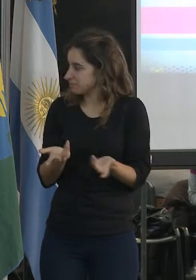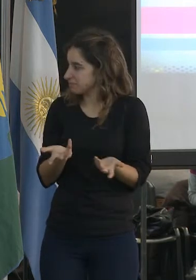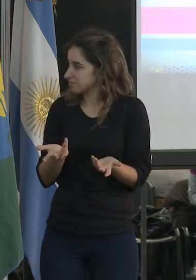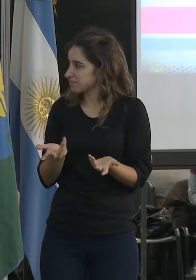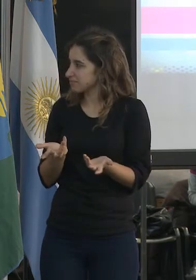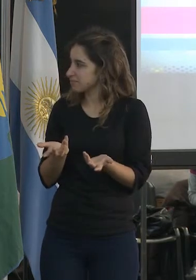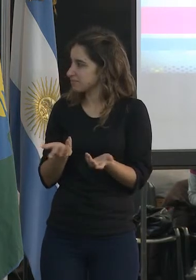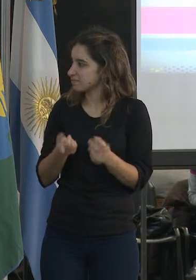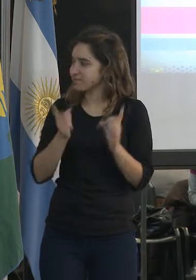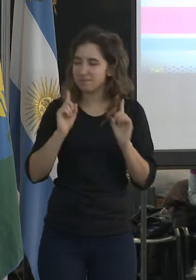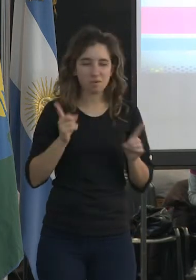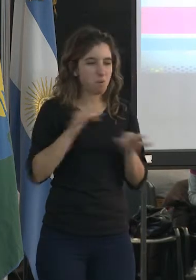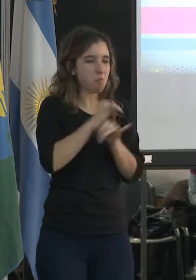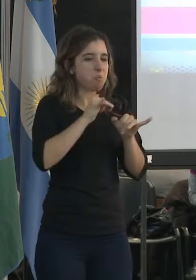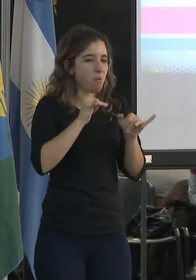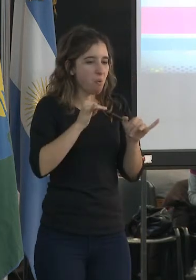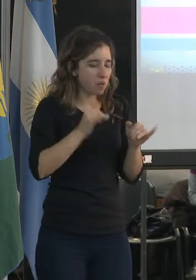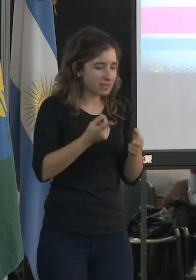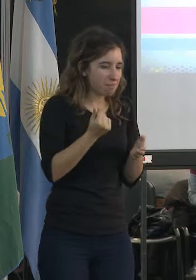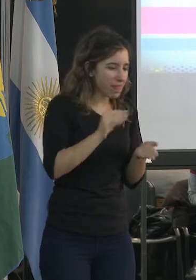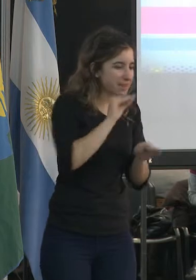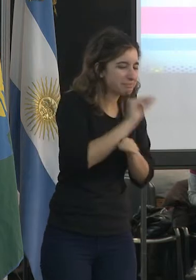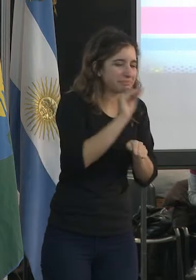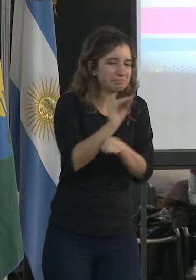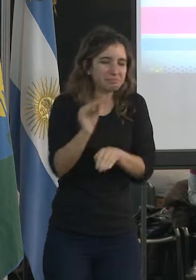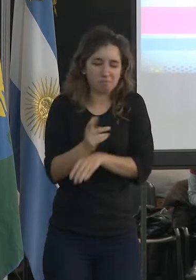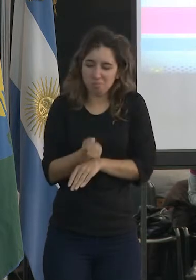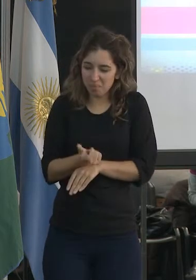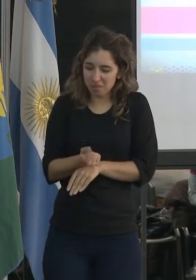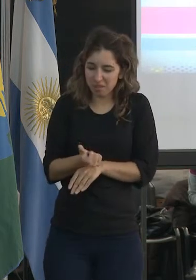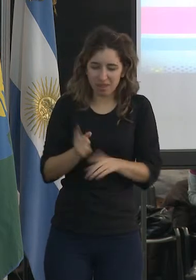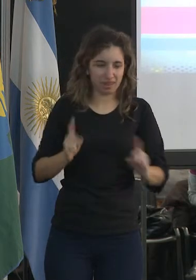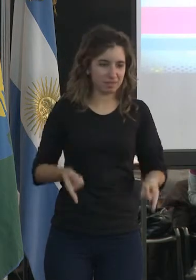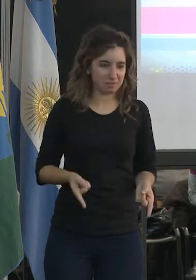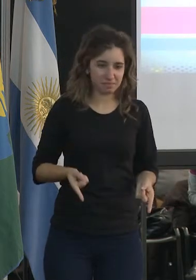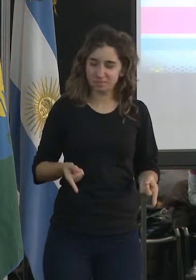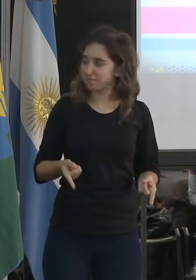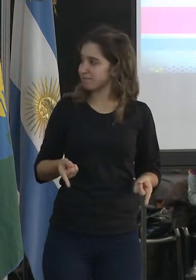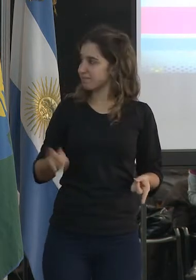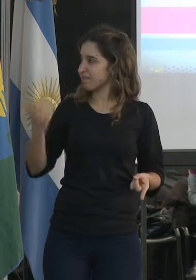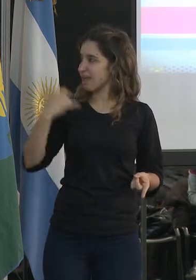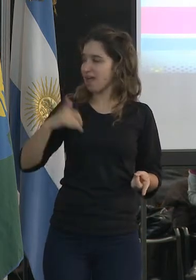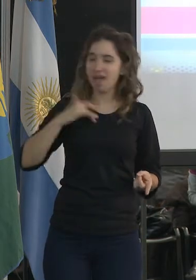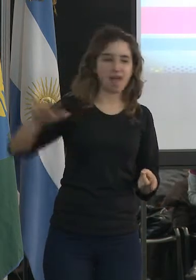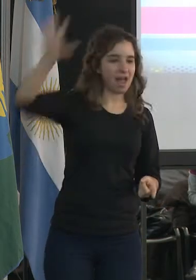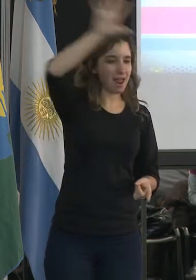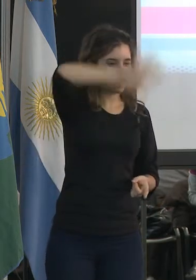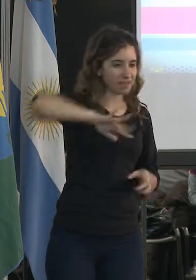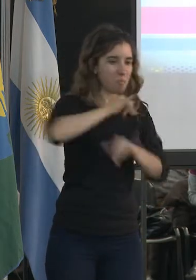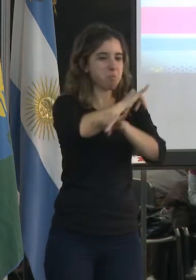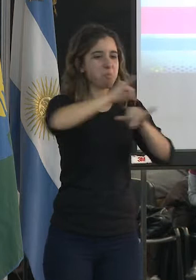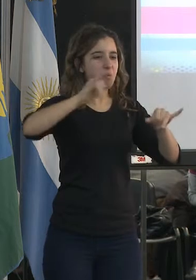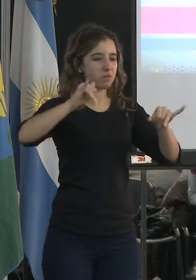y donde la torta publicitaria también es chica en localidades como la nuestra. La torta publicitaria grande en la Argentina se reparte en los grandes medios,